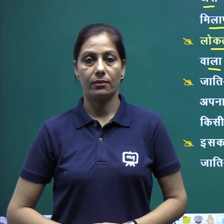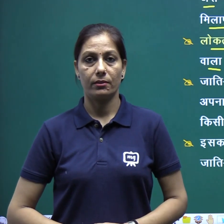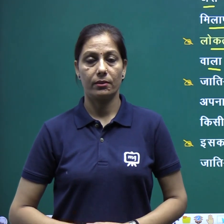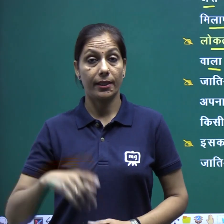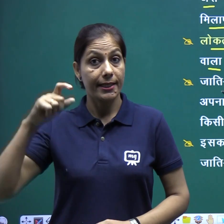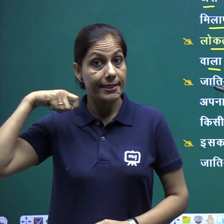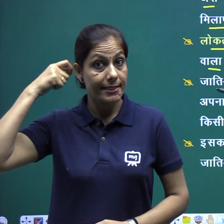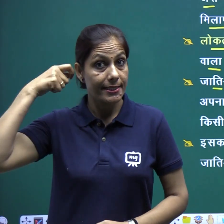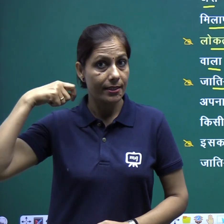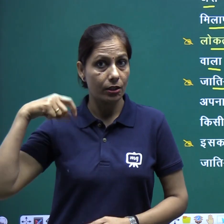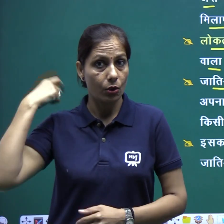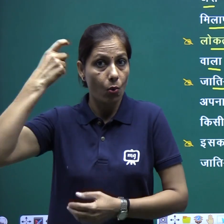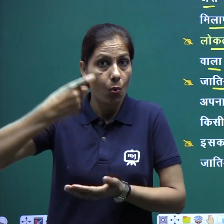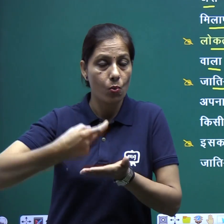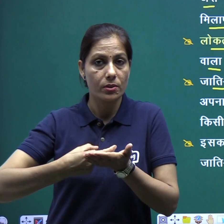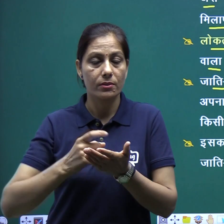जाति प्रथा वाले